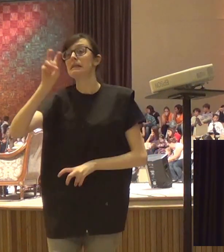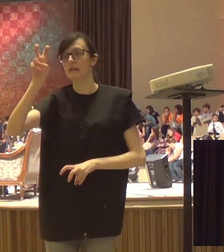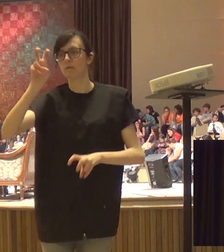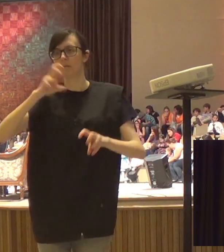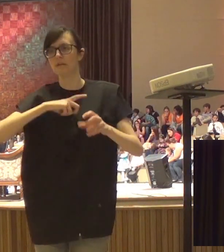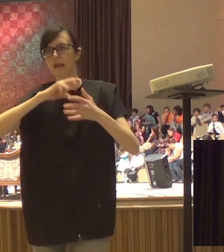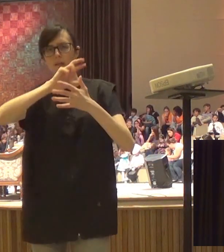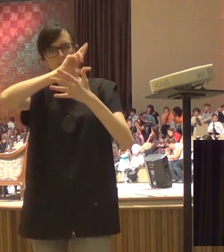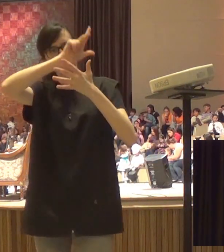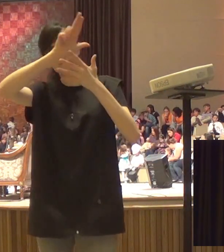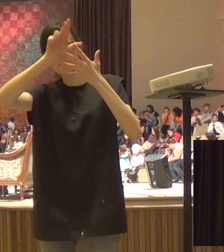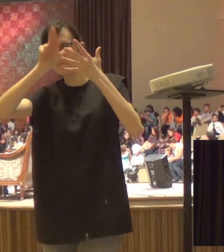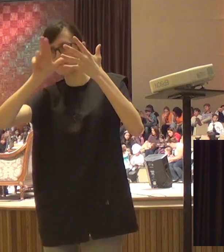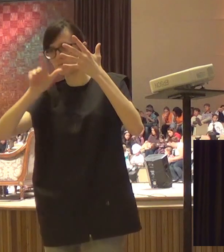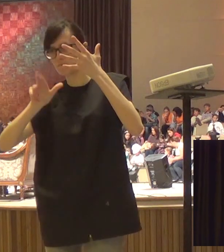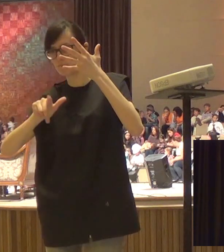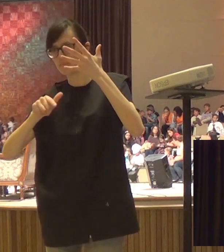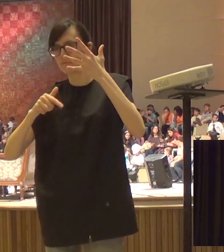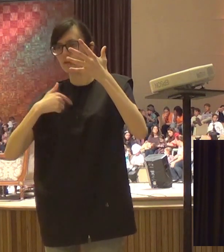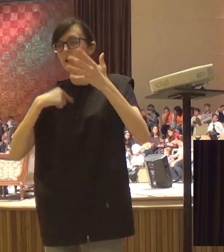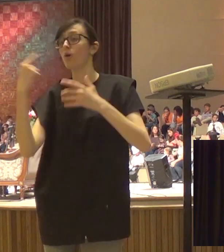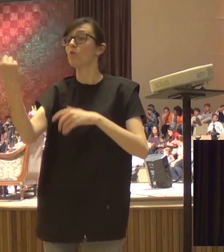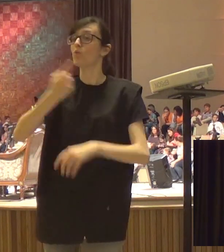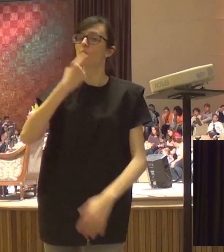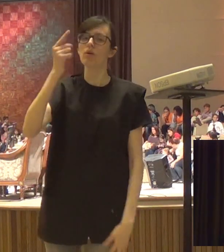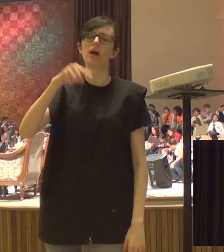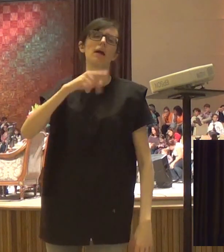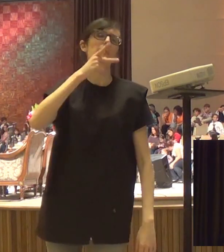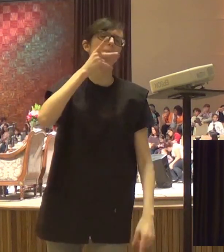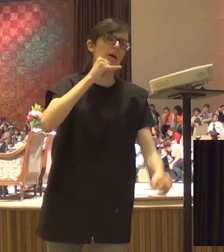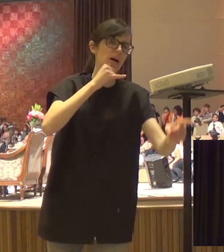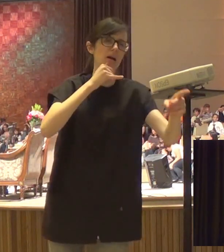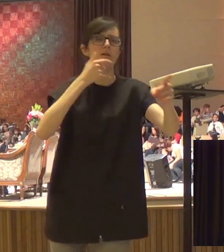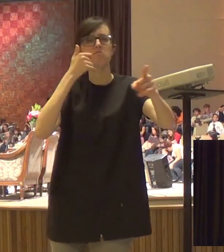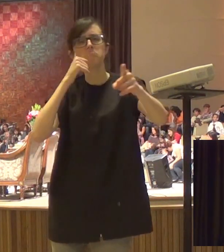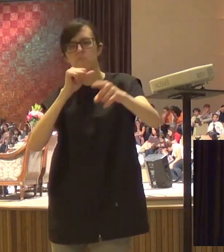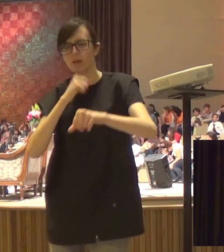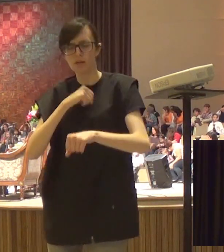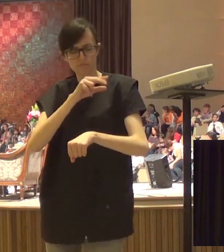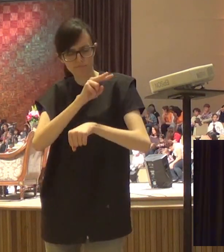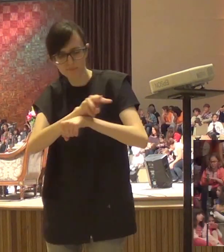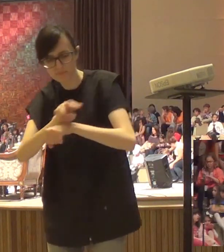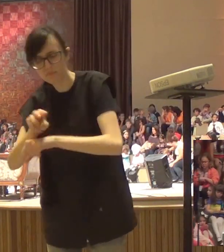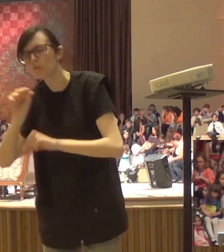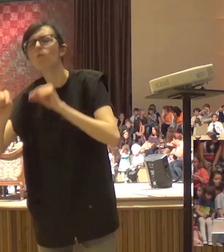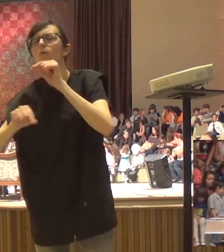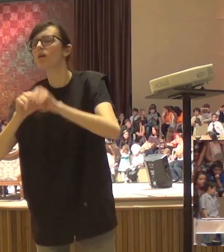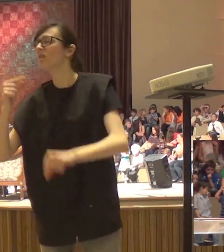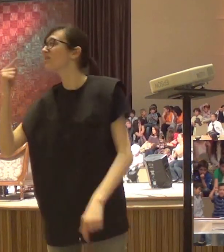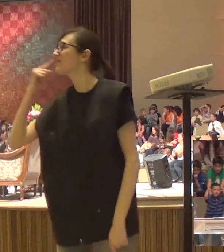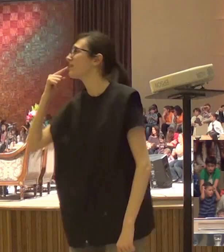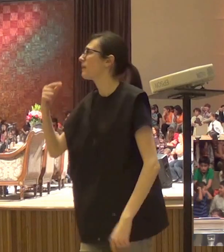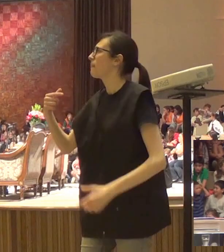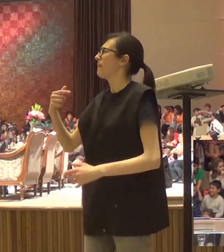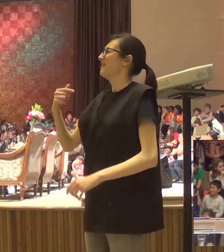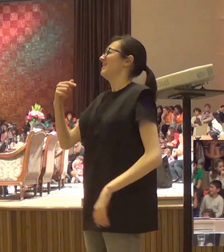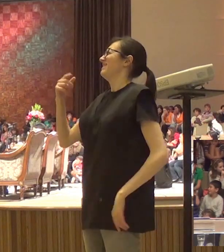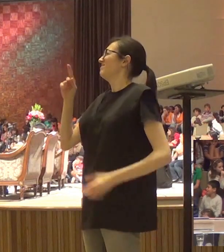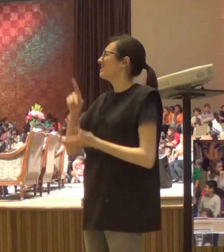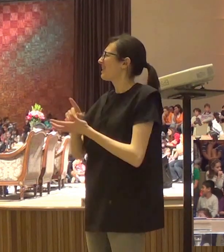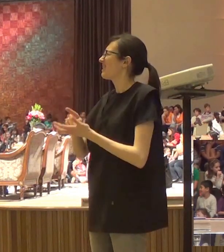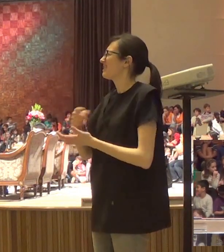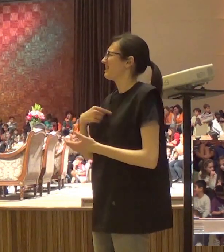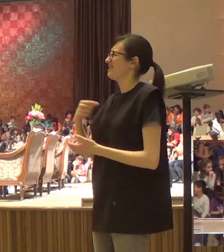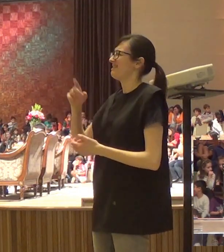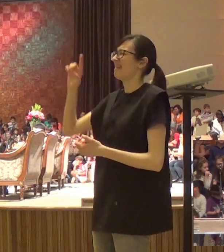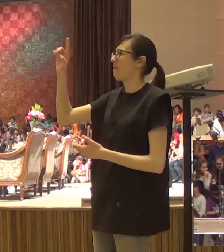destaque nessa pesquisa? E nós podemos, como pais, nos apropriarmos desses elementos e falar assim, eu quero moldar isso no coração dos meus